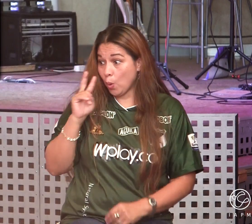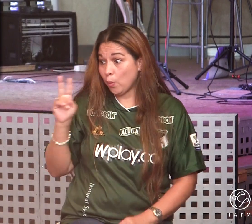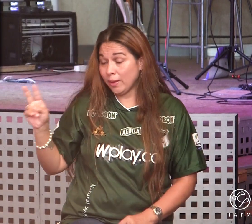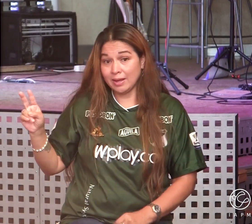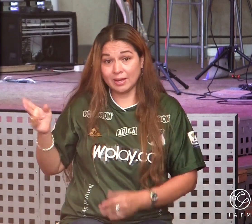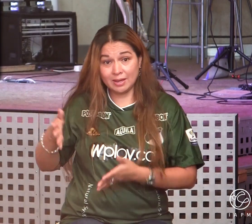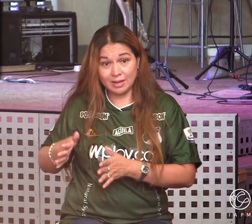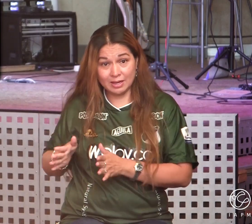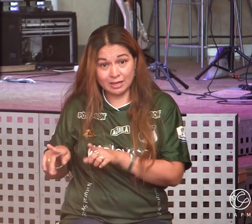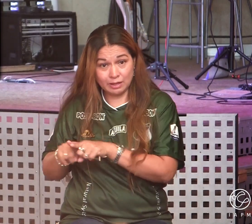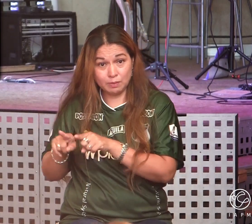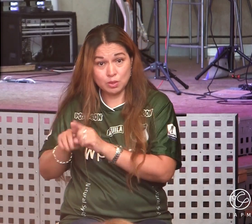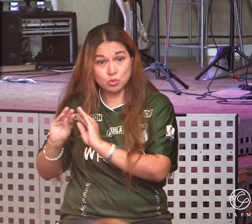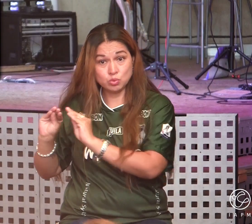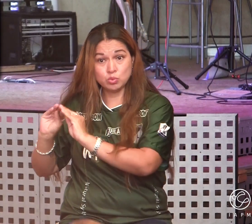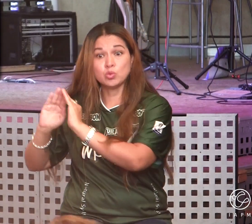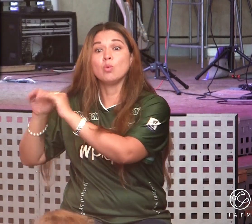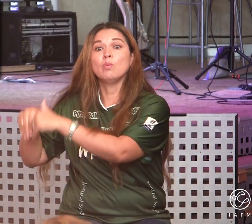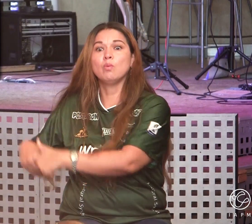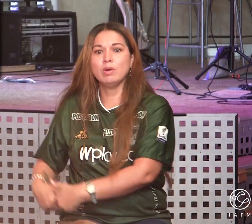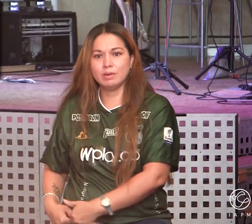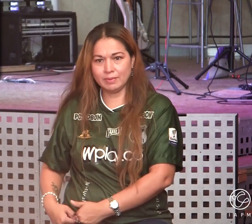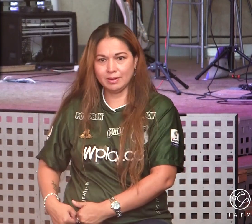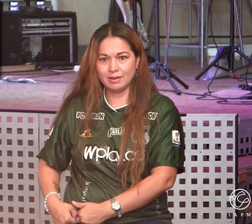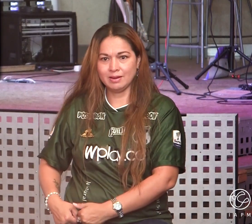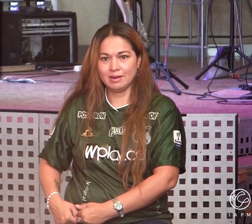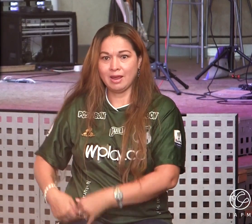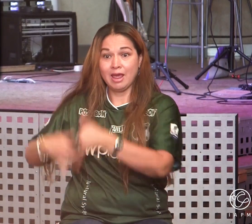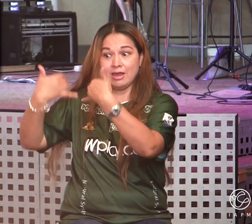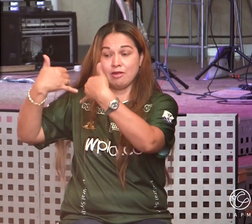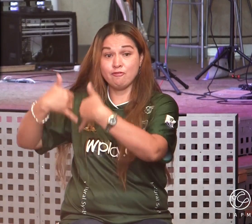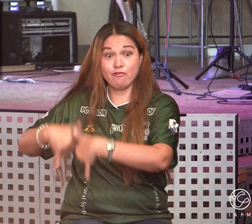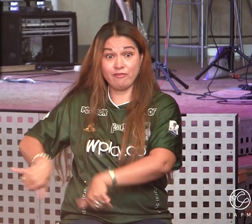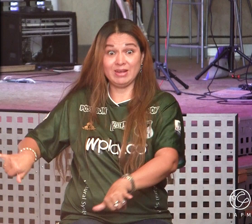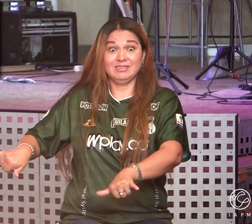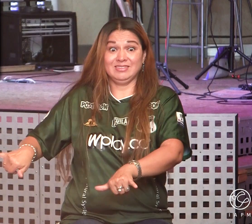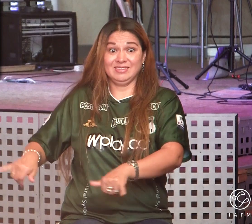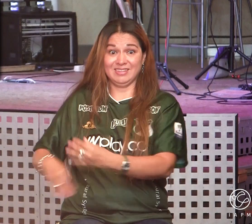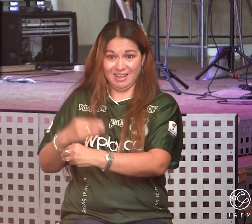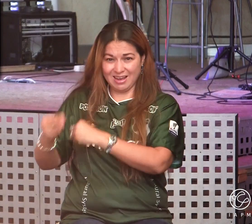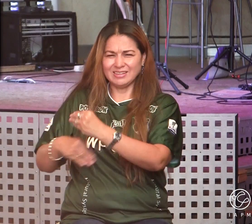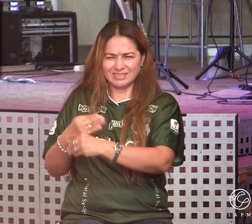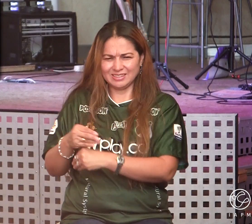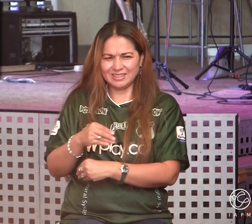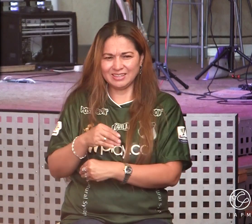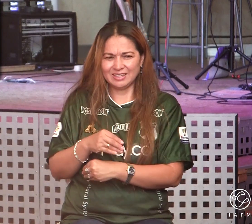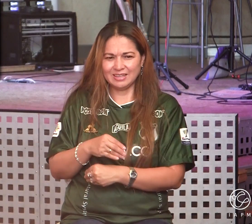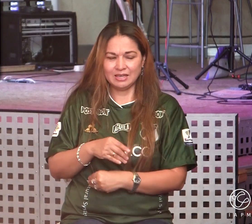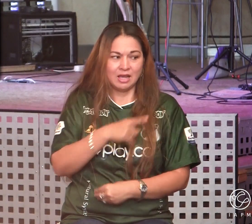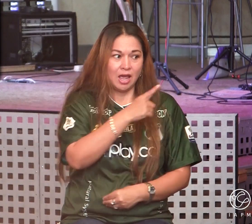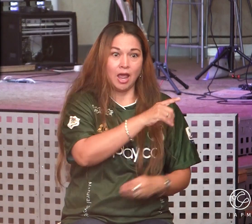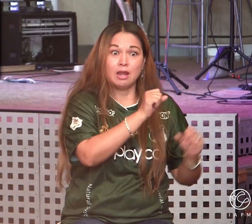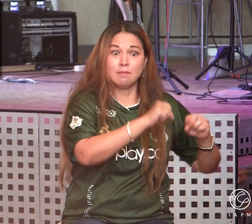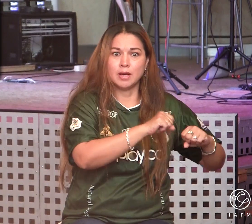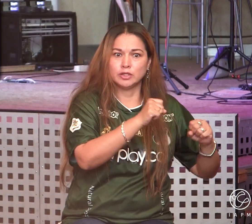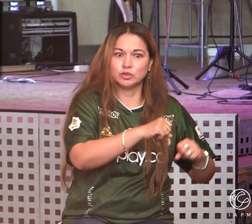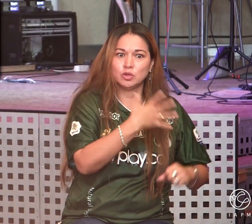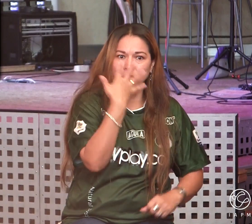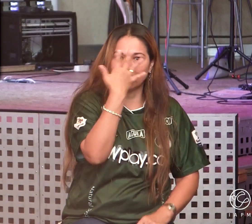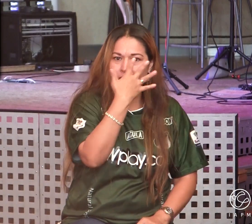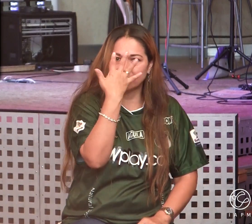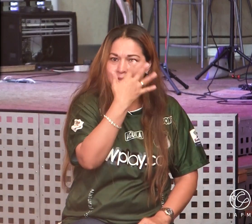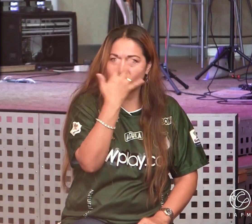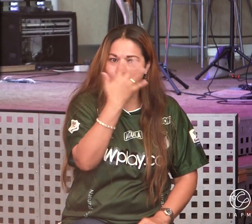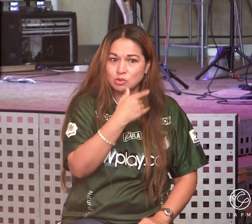nota de la palabra órdenes. Y nunca me has matado ni siquiera un cabrito. Ya les dije que